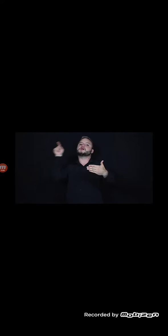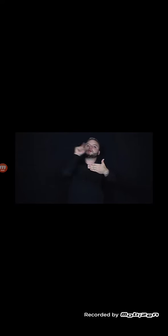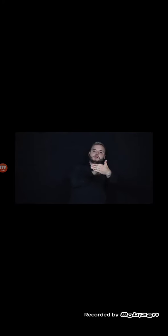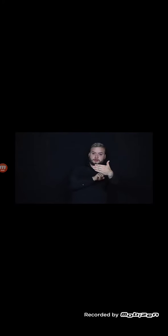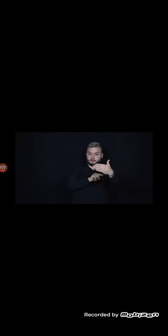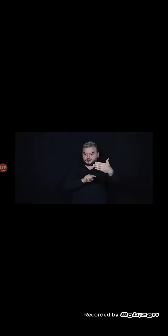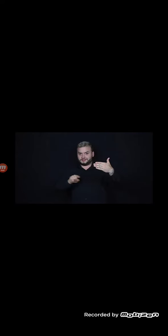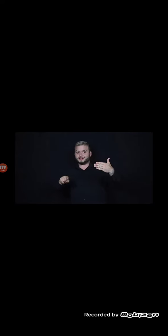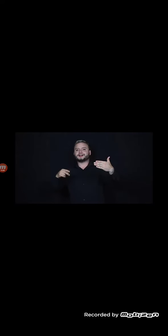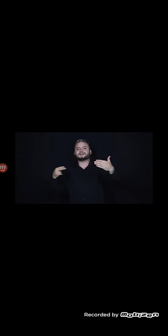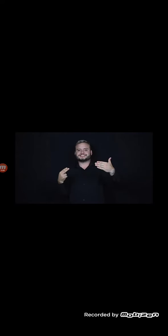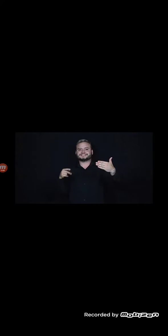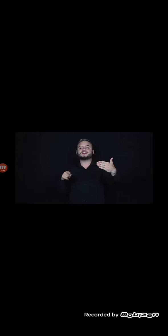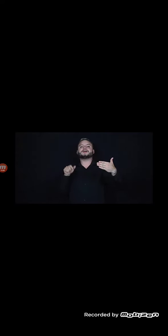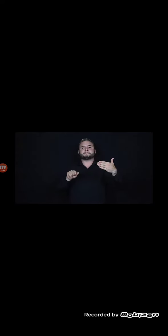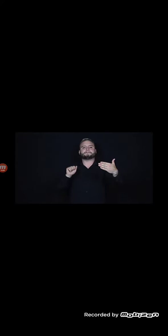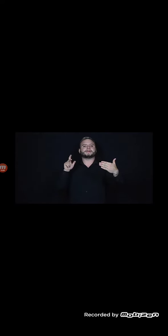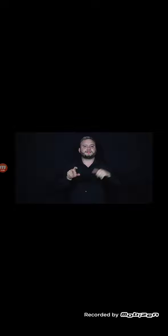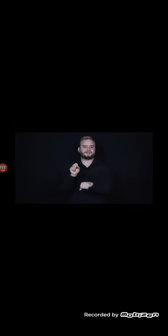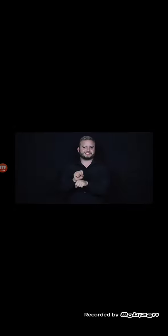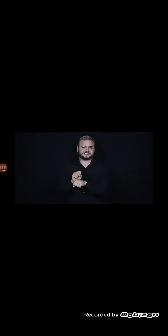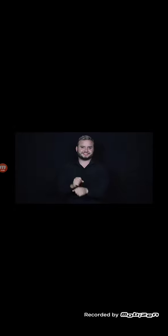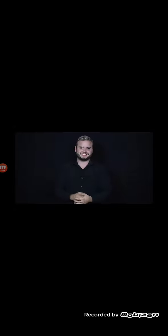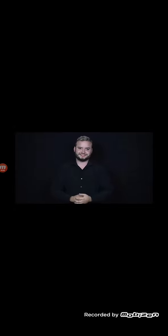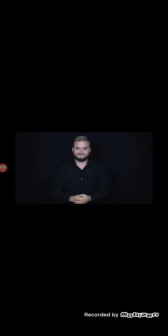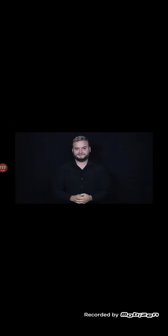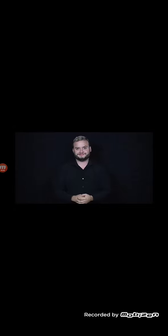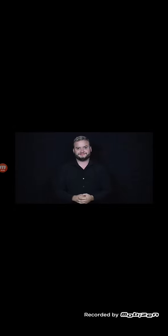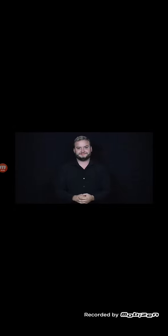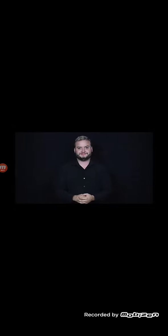पानी नहीं गिरा बस बस बस